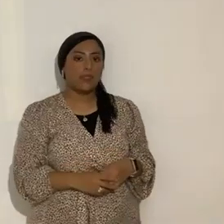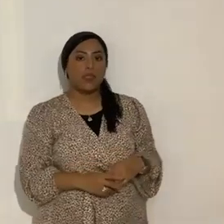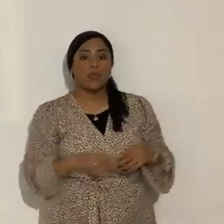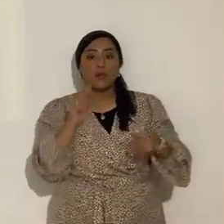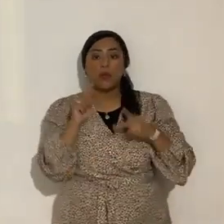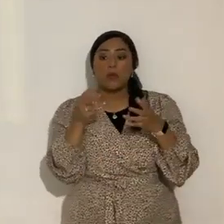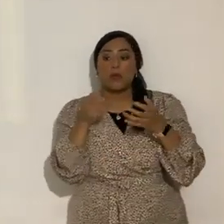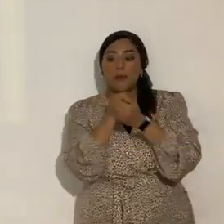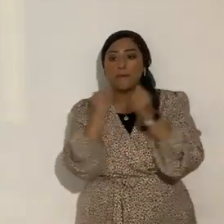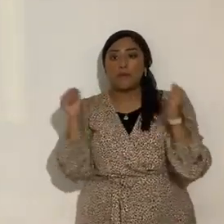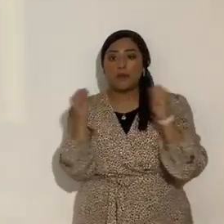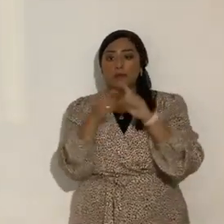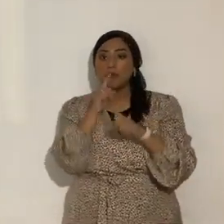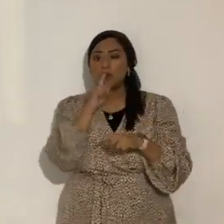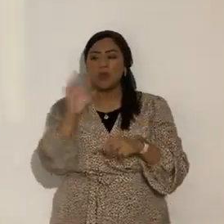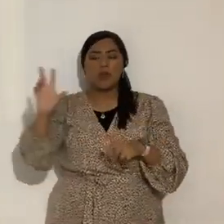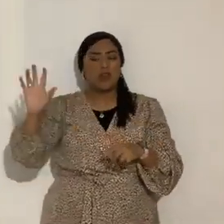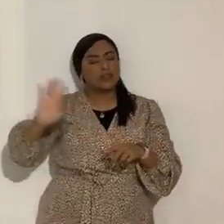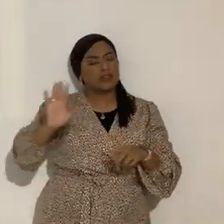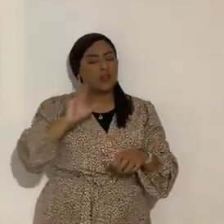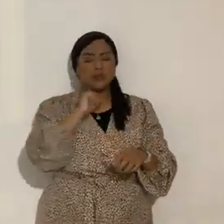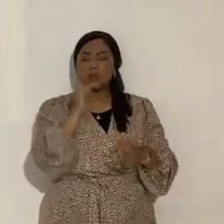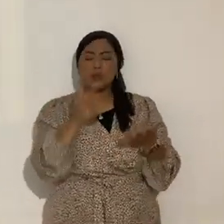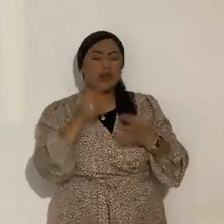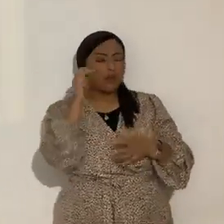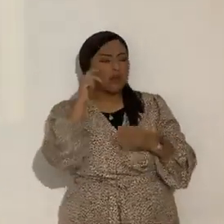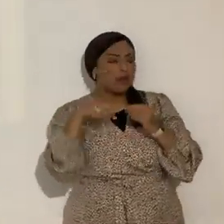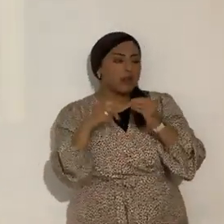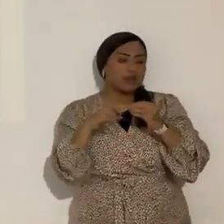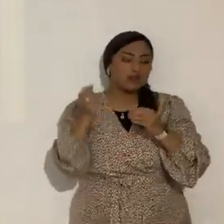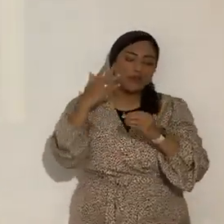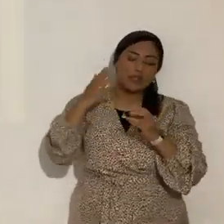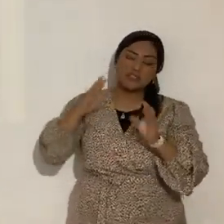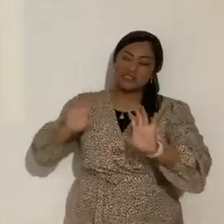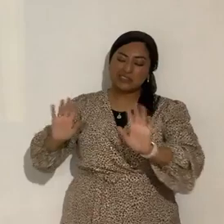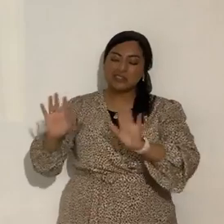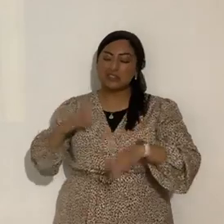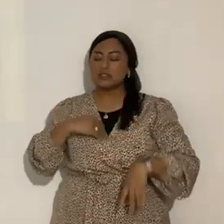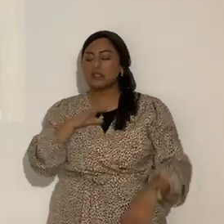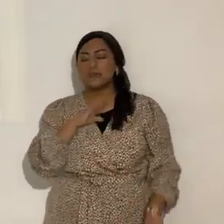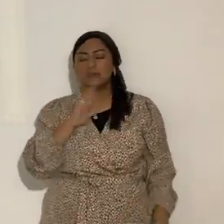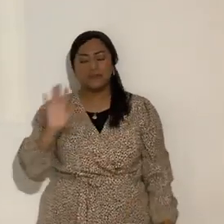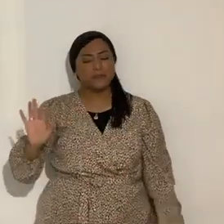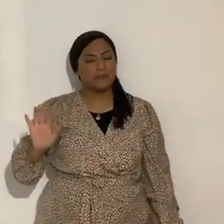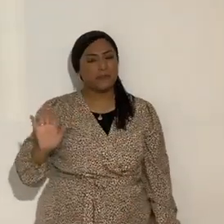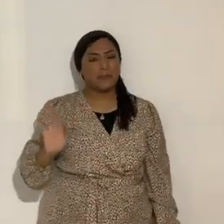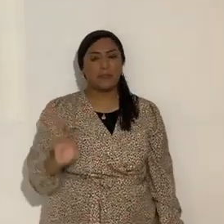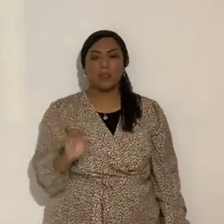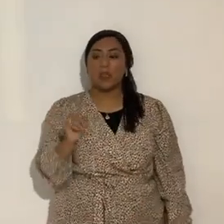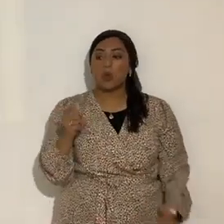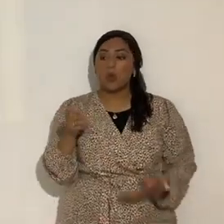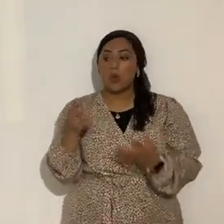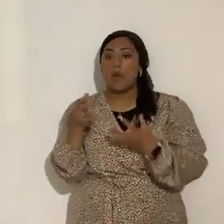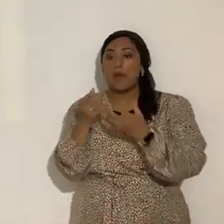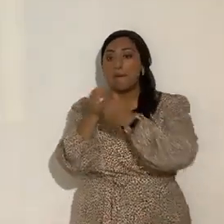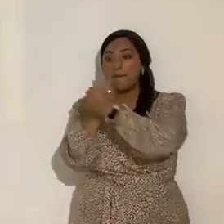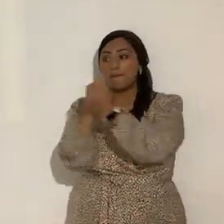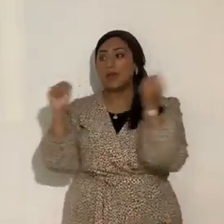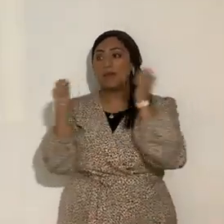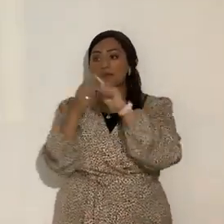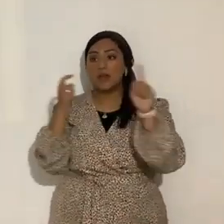estar a salvo de la verdad? No me hables del Shabbat, yo no quiero escuchar del Shabbat, dice la gente. No quieren estar a salvo del